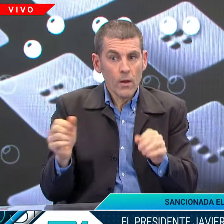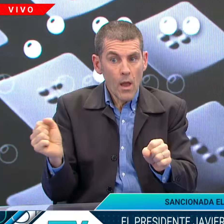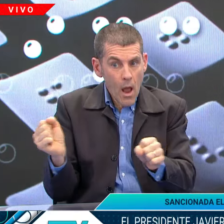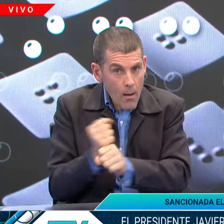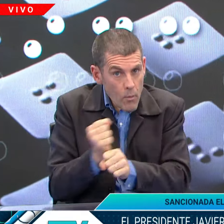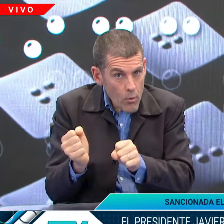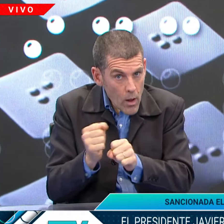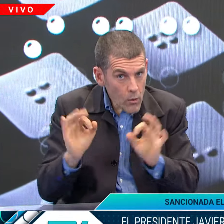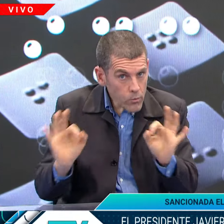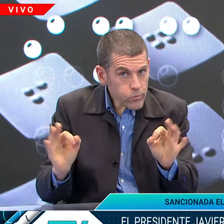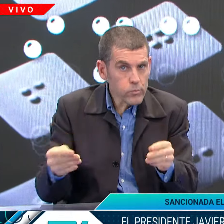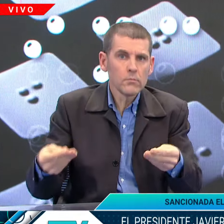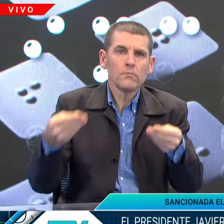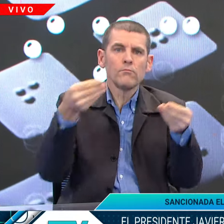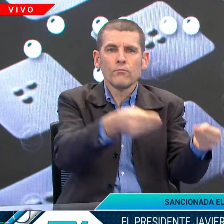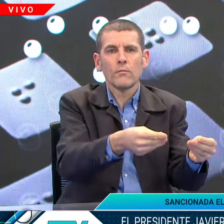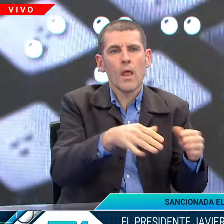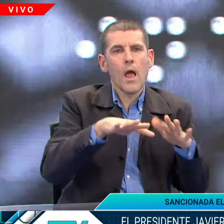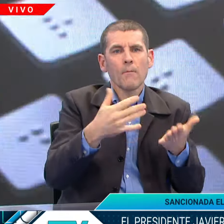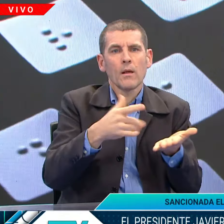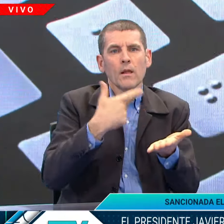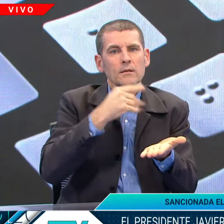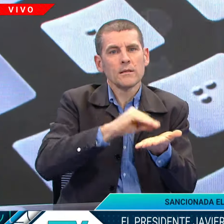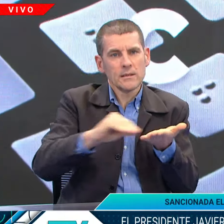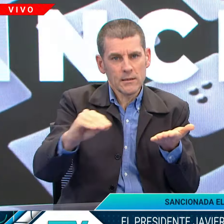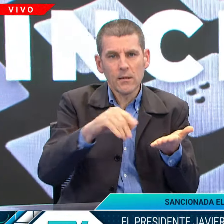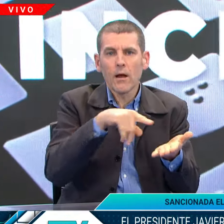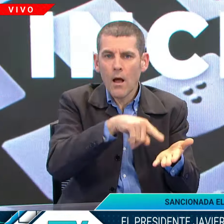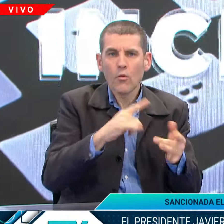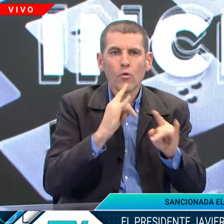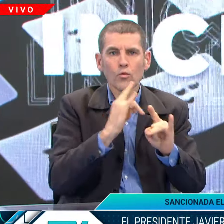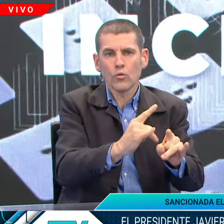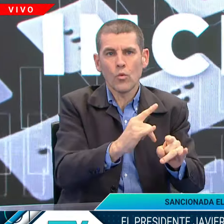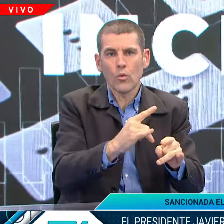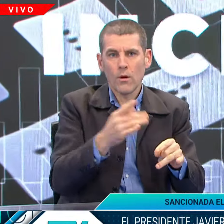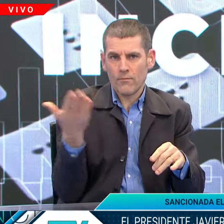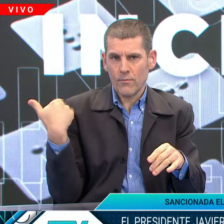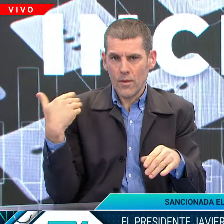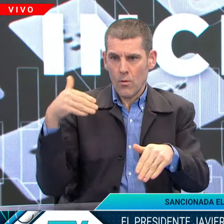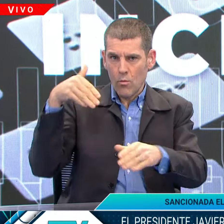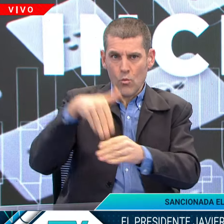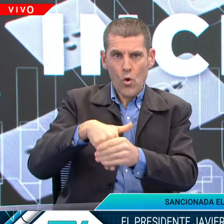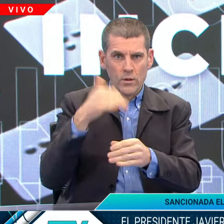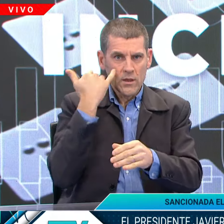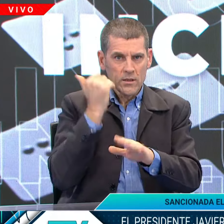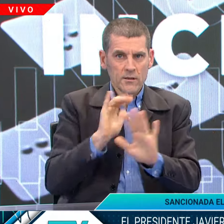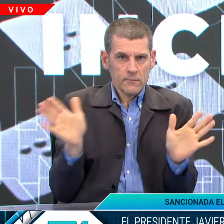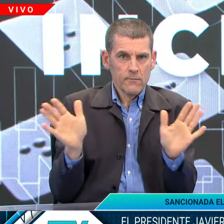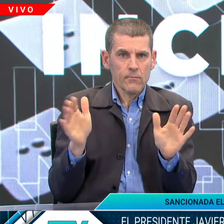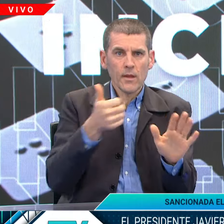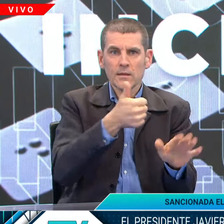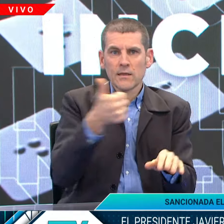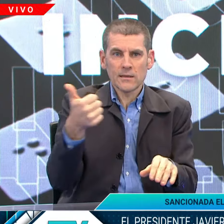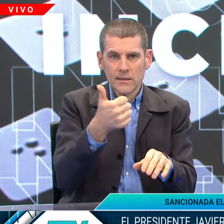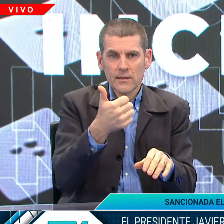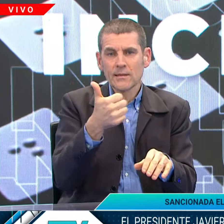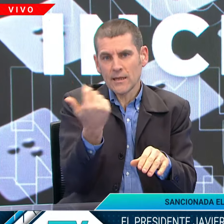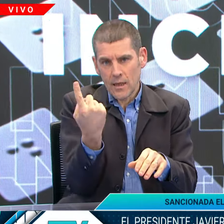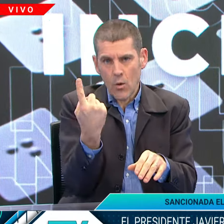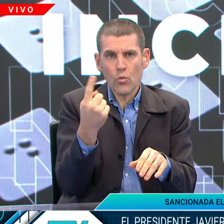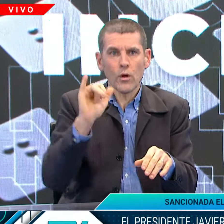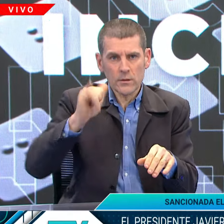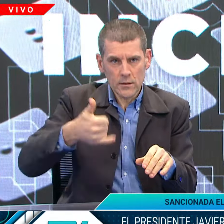medida, deberá pasar nuevamente por el Senado, que aprobó la ley con 61 votos a favor y 8 en contra.